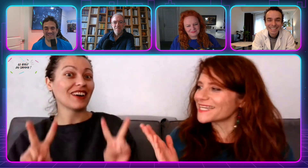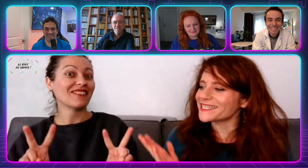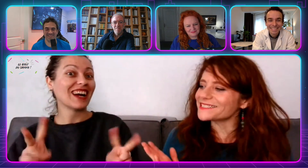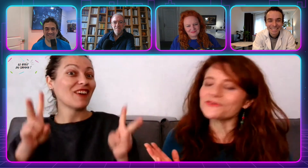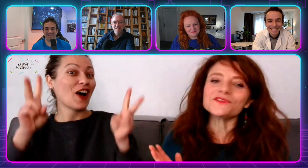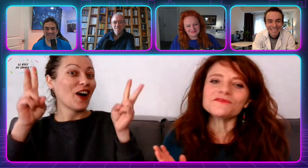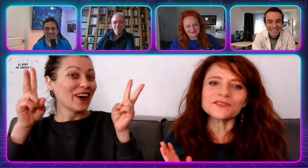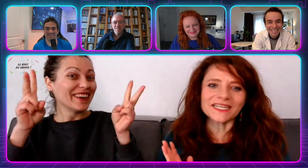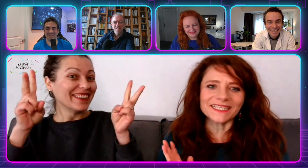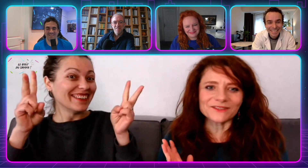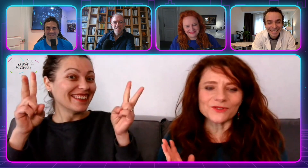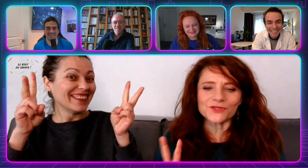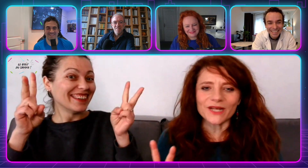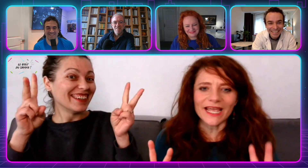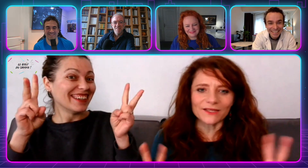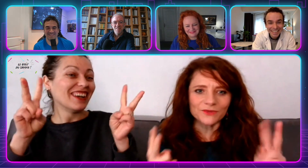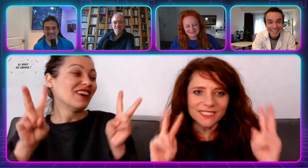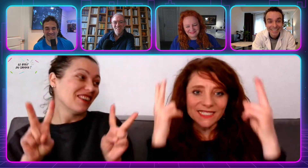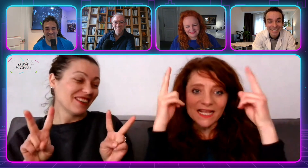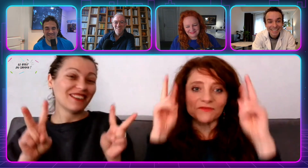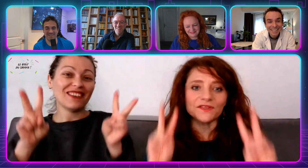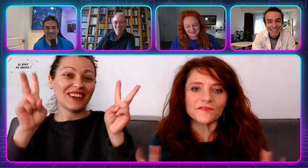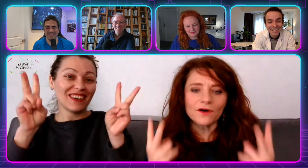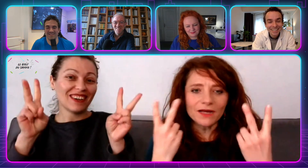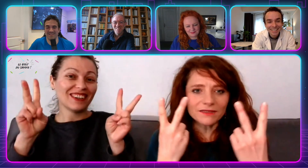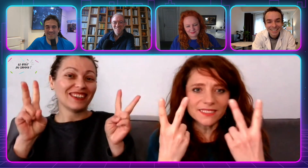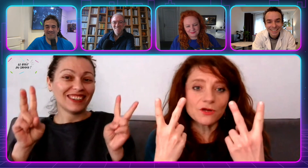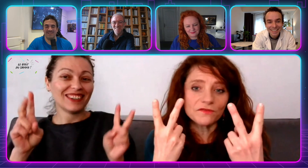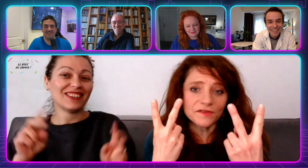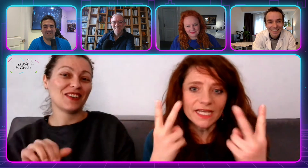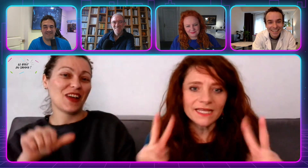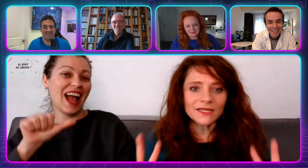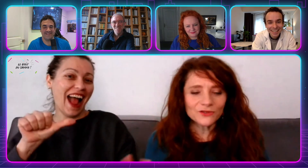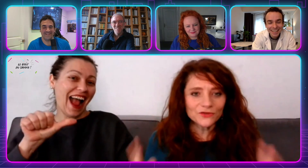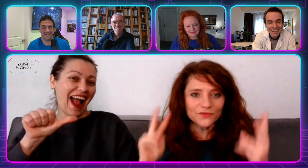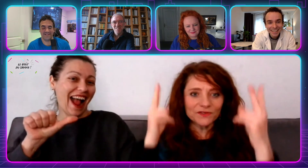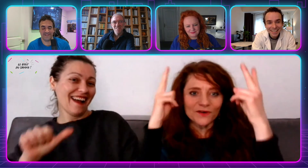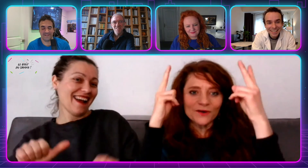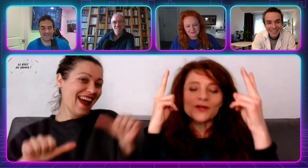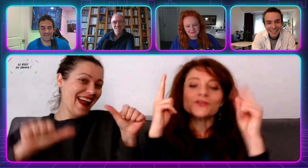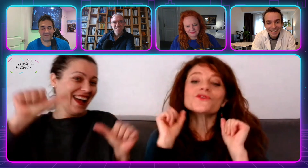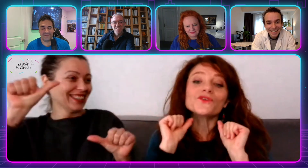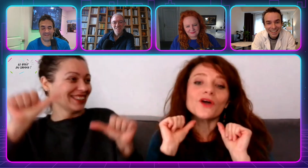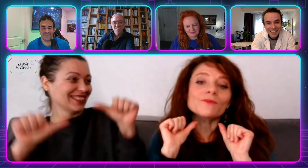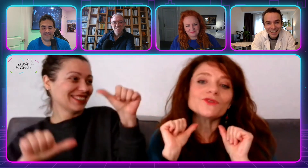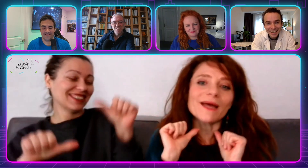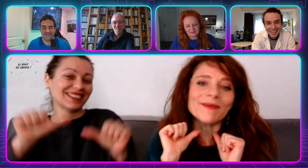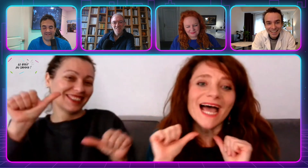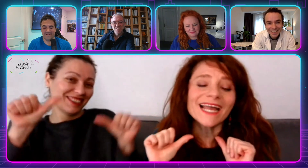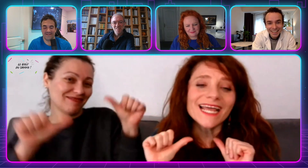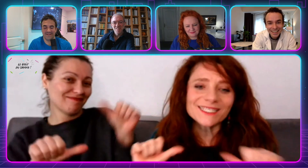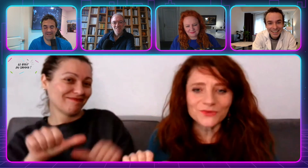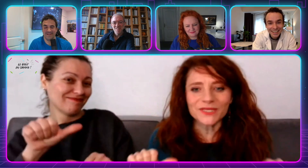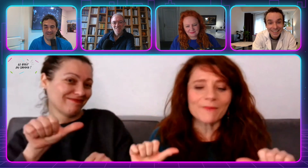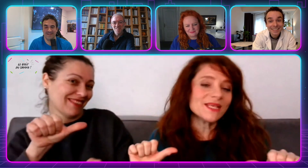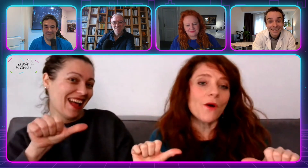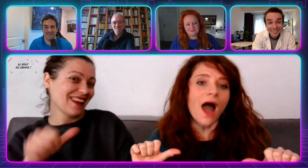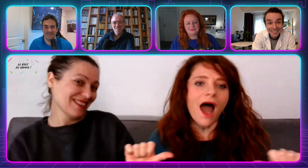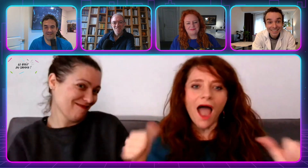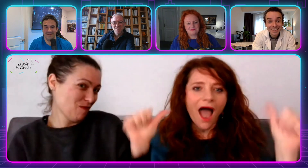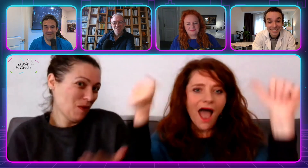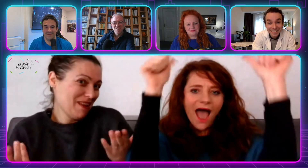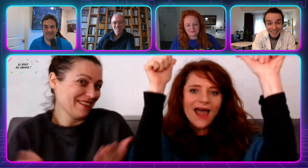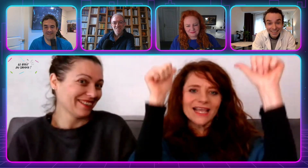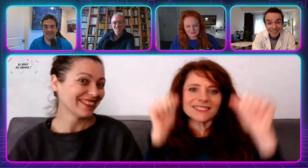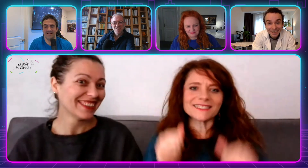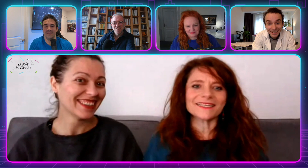Voilà. En fait, t'es un être vivant, t'es un être solaire. Donc, c'est ça, vivant, c'est le V de vivant. Sauf que comme tu t'appelles Alex, nous, on a mis le